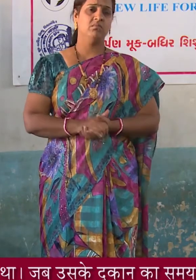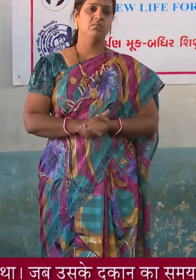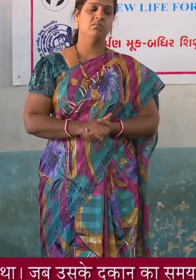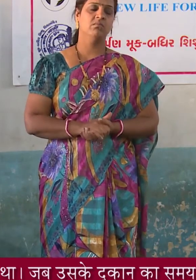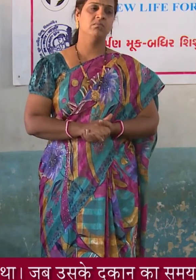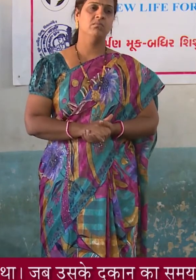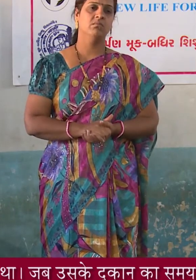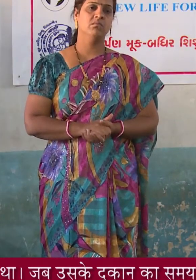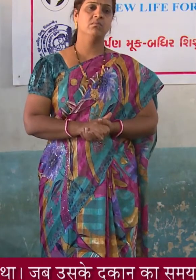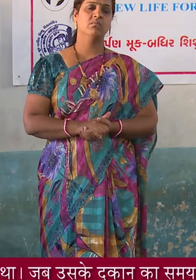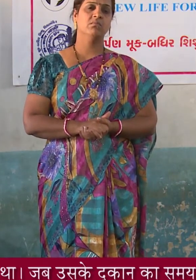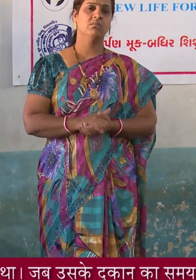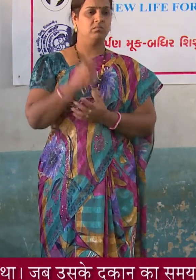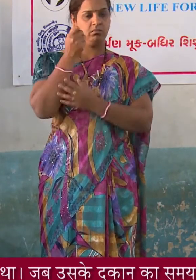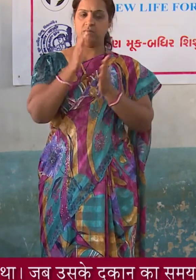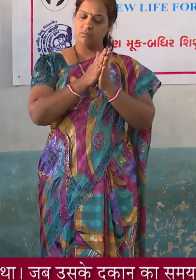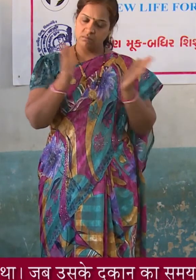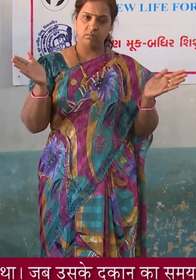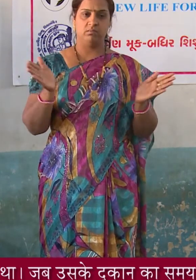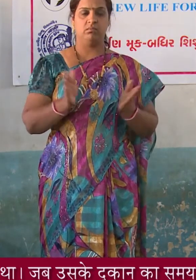ही, दुकान खुली है,